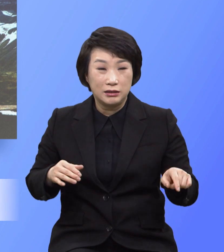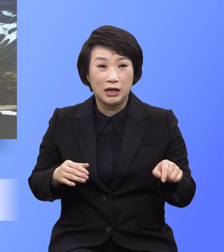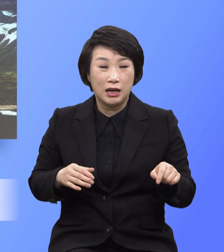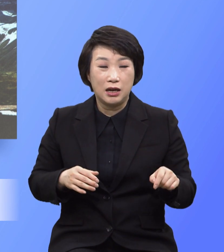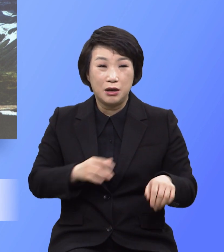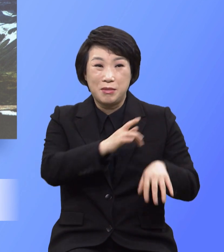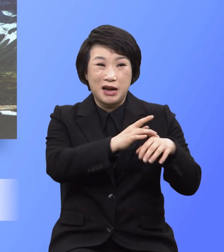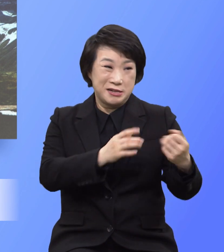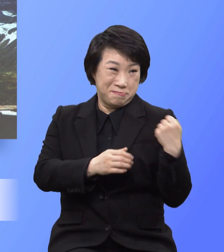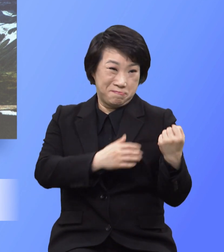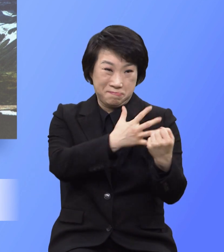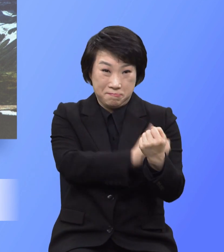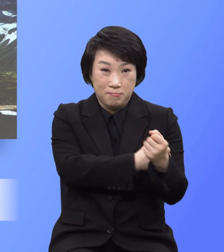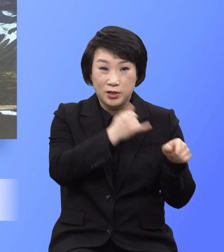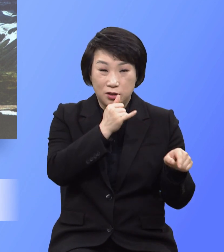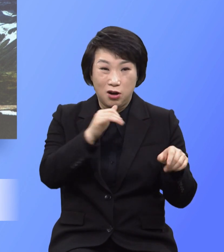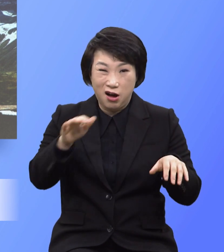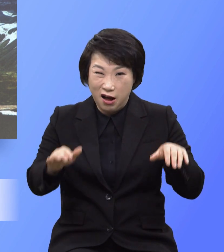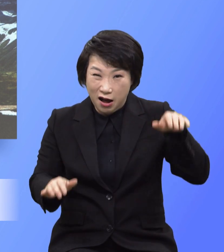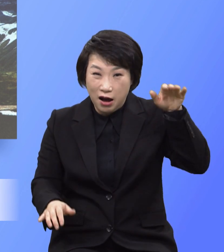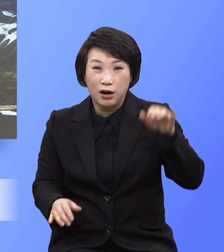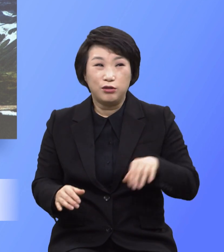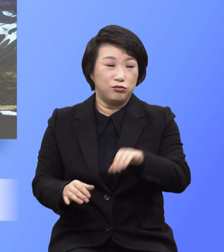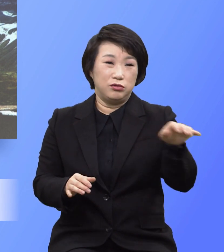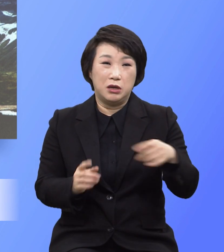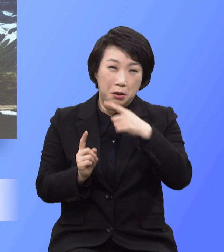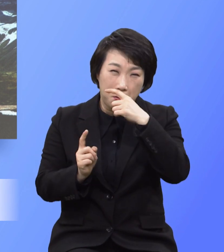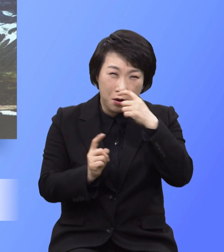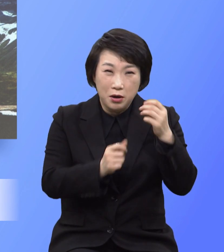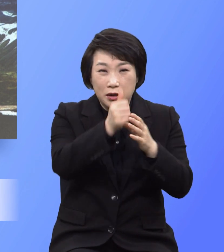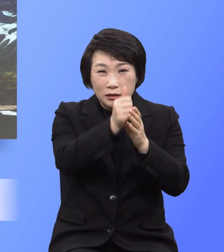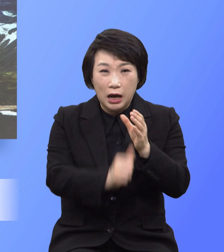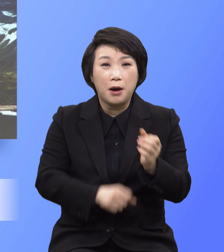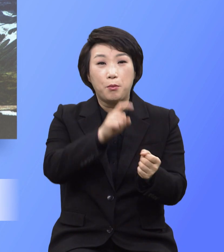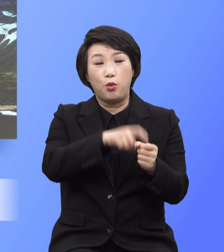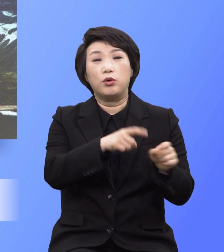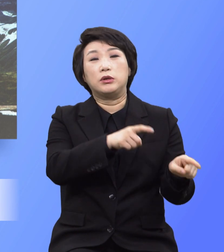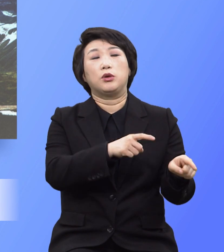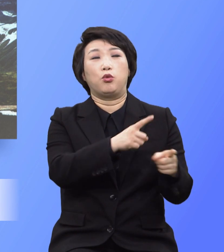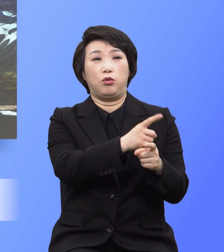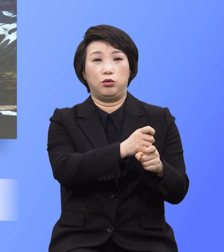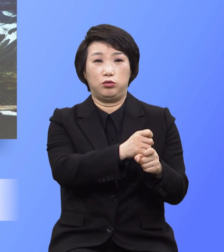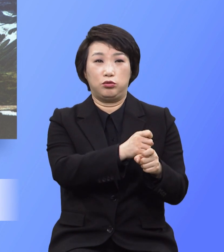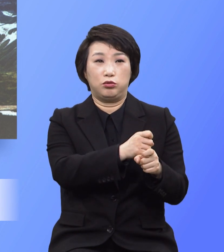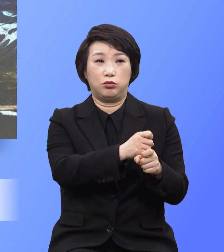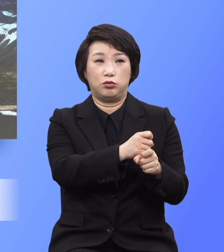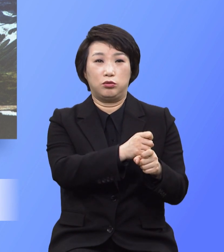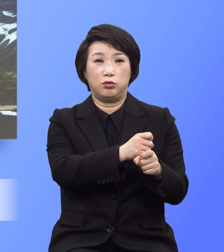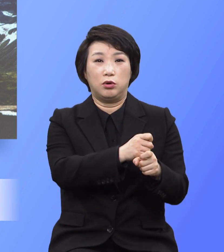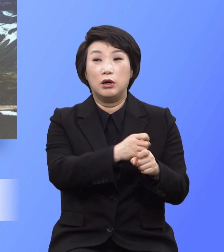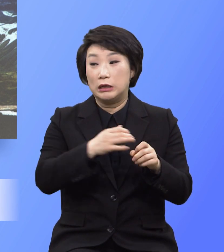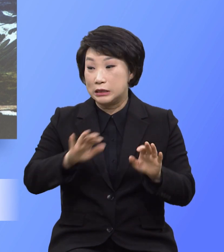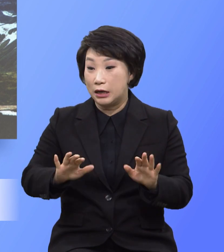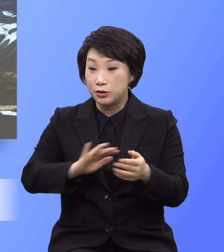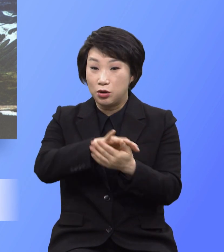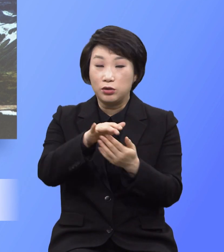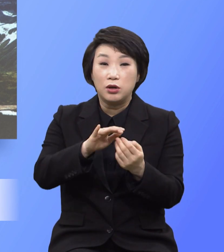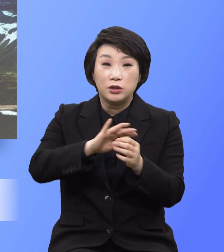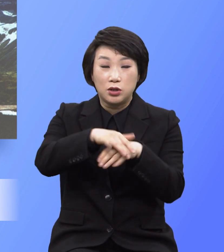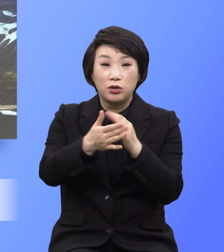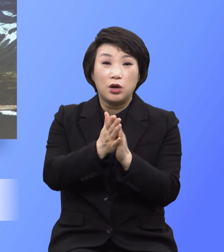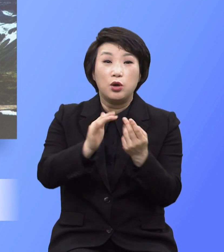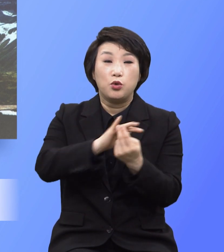뛰어난 우월한 기능으로 미혹하여 타락시키려고 하는 원수. 그래서 요한일서